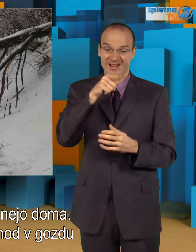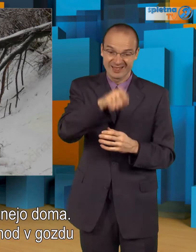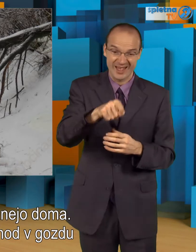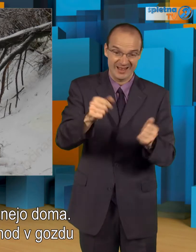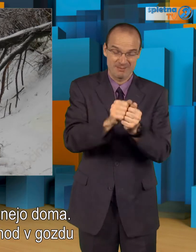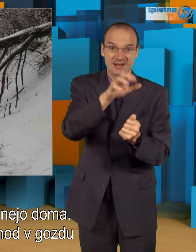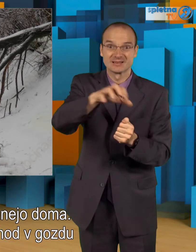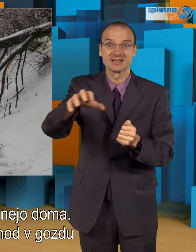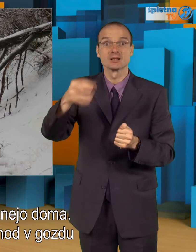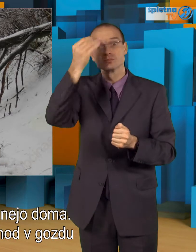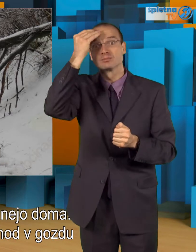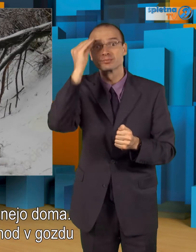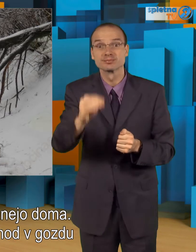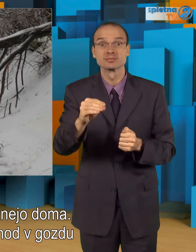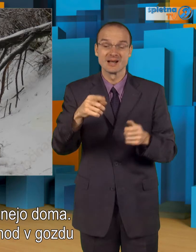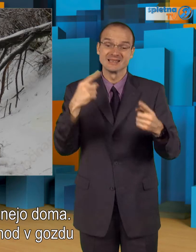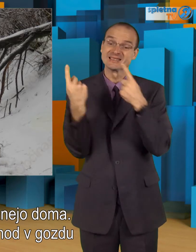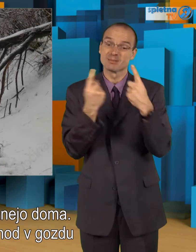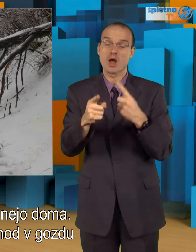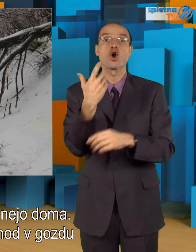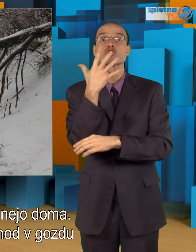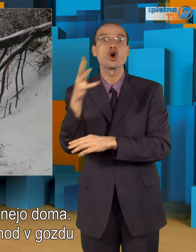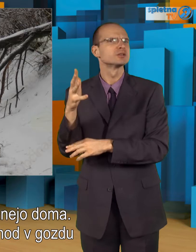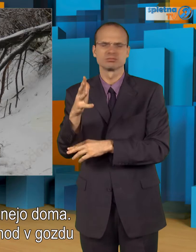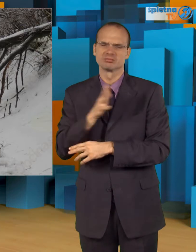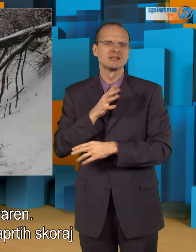V teh krajih je bil sprehod v gozd celo smrtno nevaren.